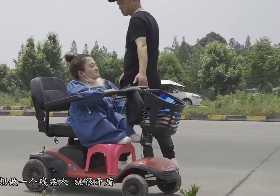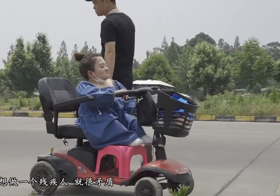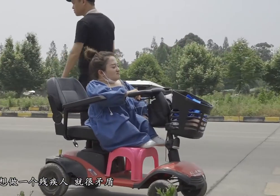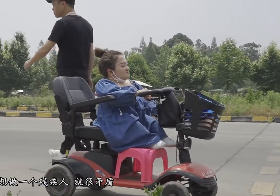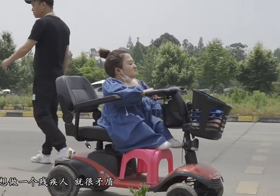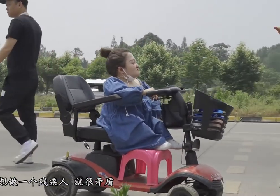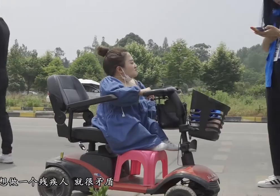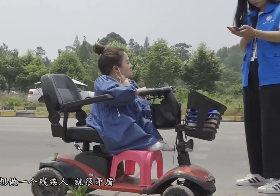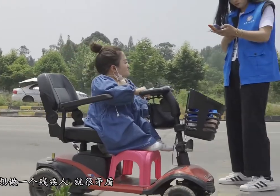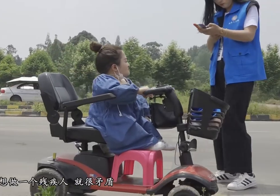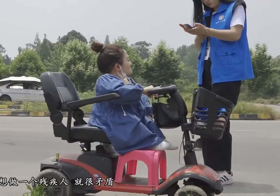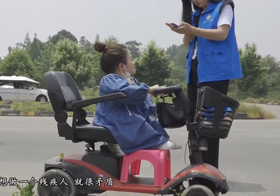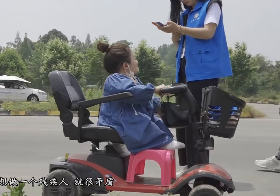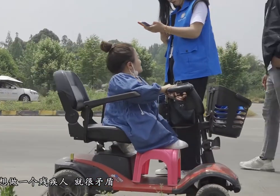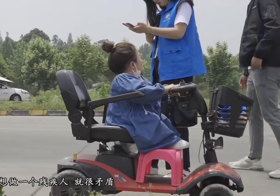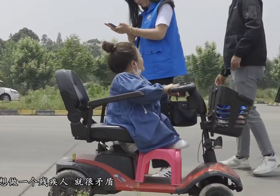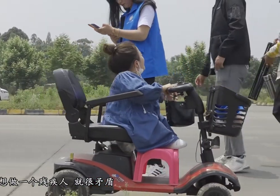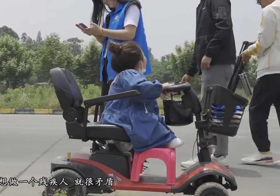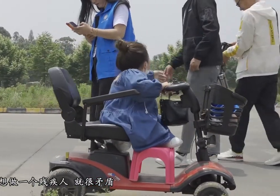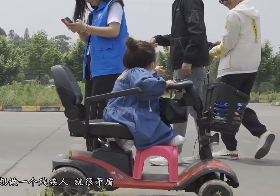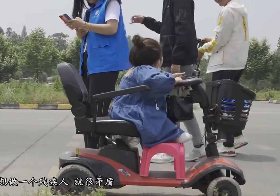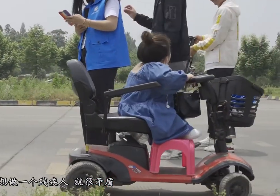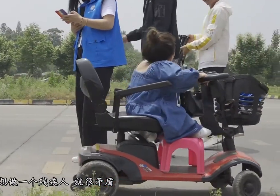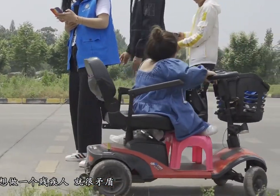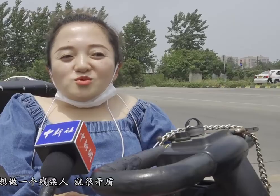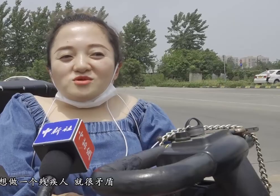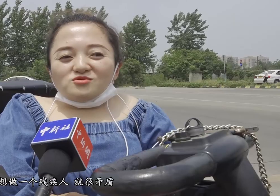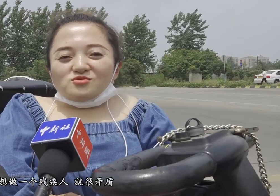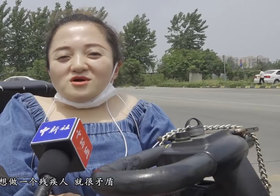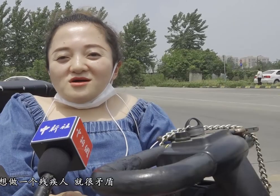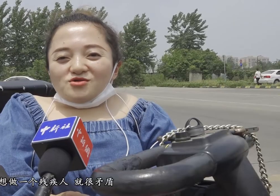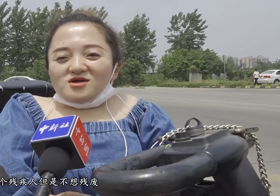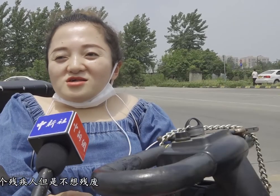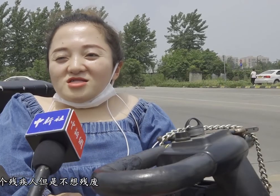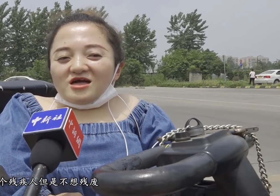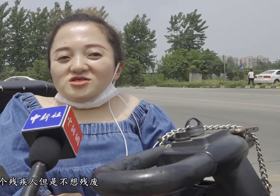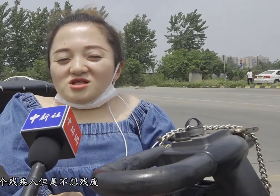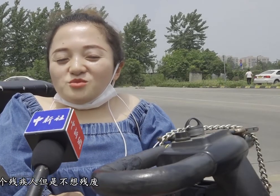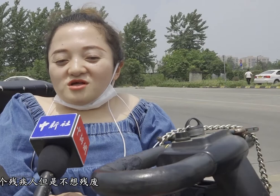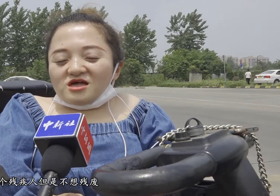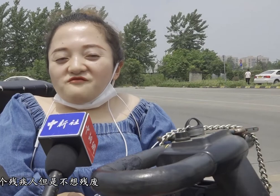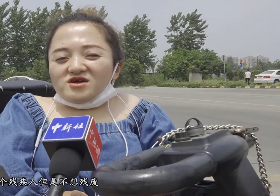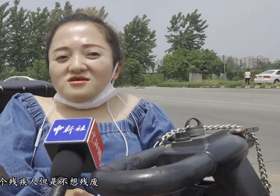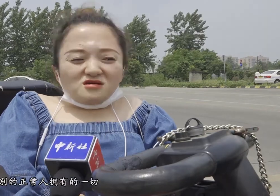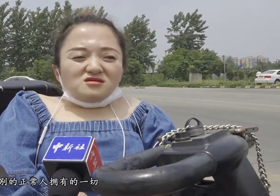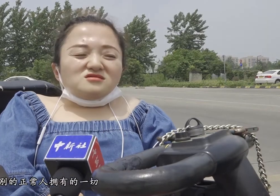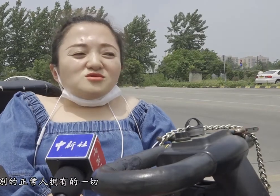是又不想做一个残疾人，怎么说就很矛盾。就是说虽然是一个残疾了，但不想残废，可能就